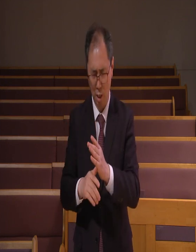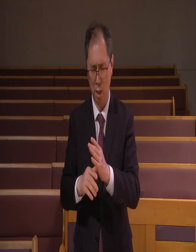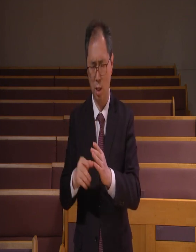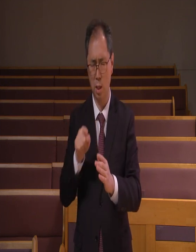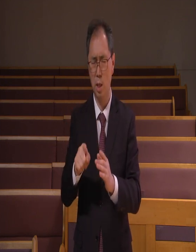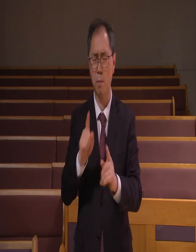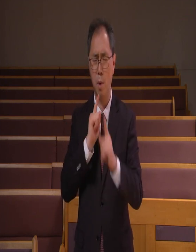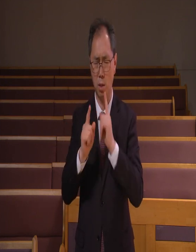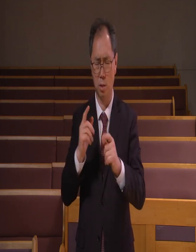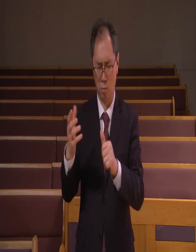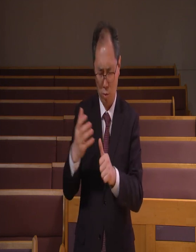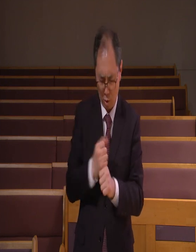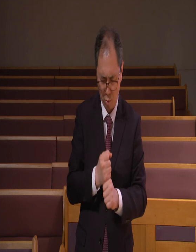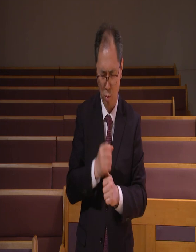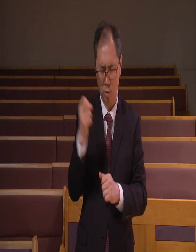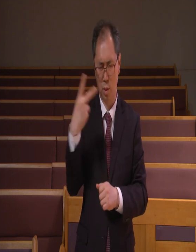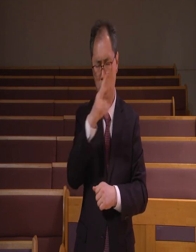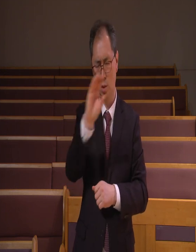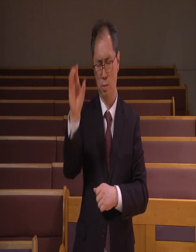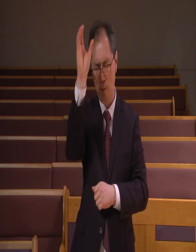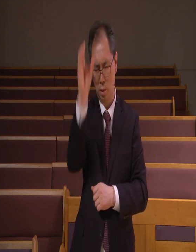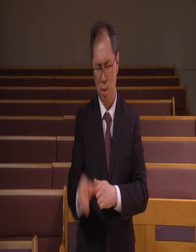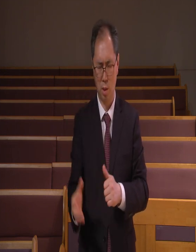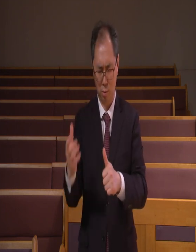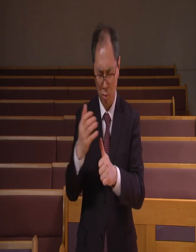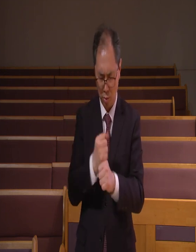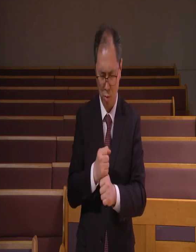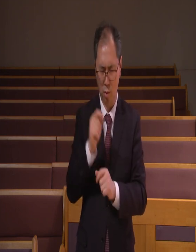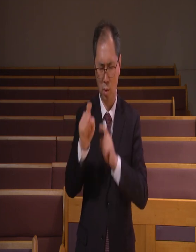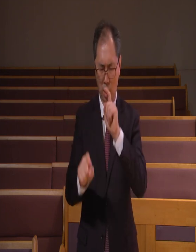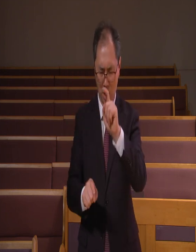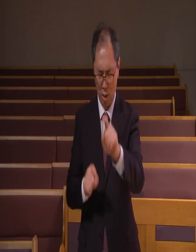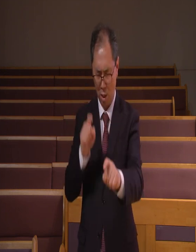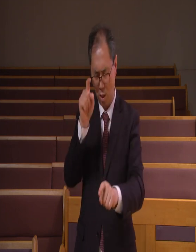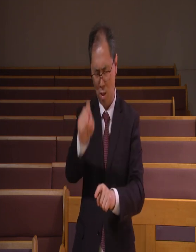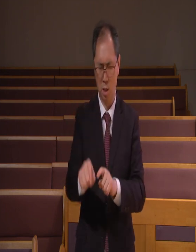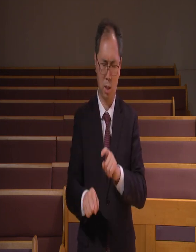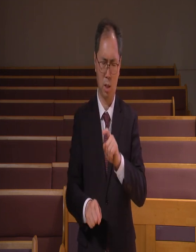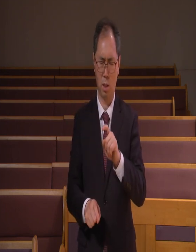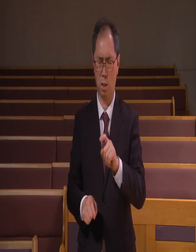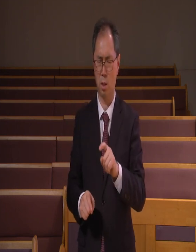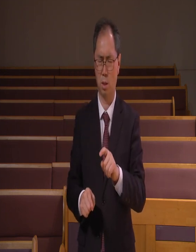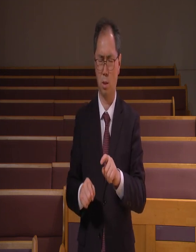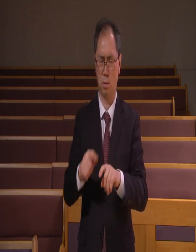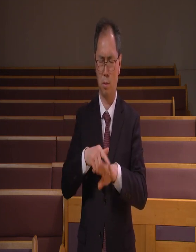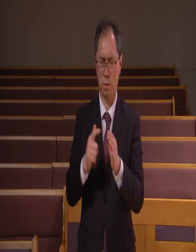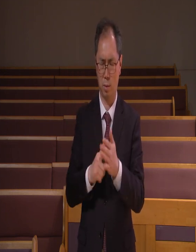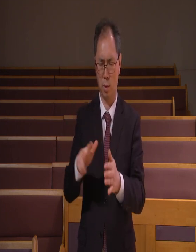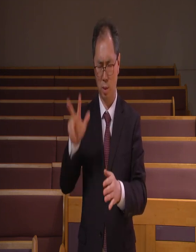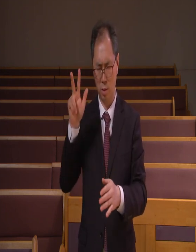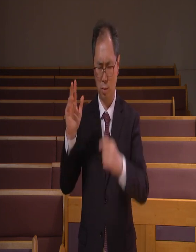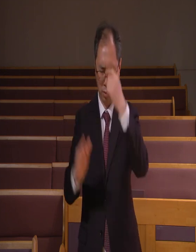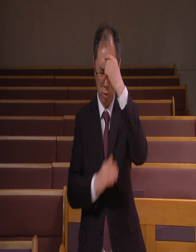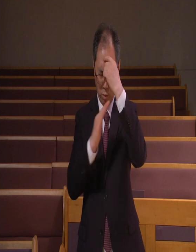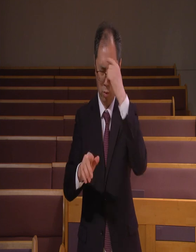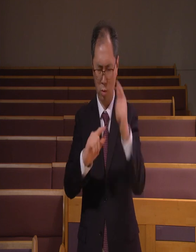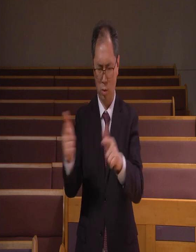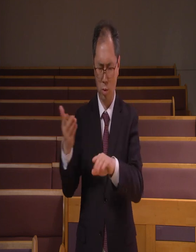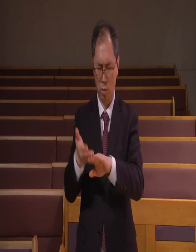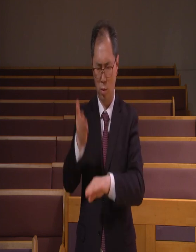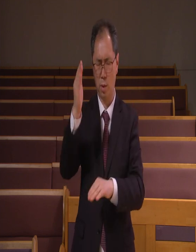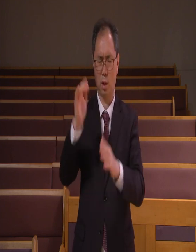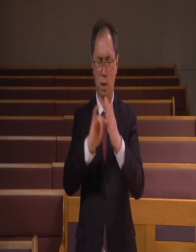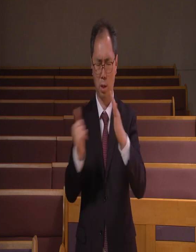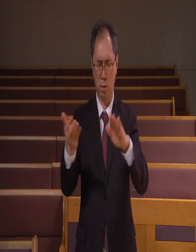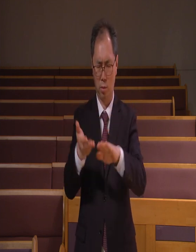통하여 다시금 십자가를 붙들고 십자가의 길을 온전히 따라가리라 다짐하며 나아가는 모든 성도들을 위해, 가정